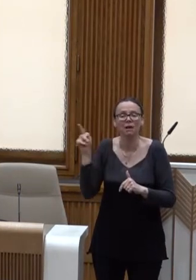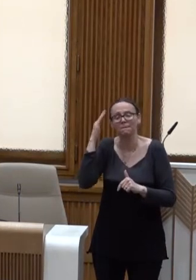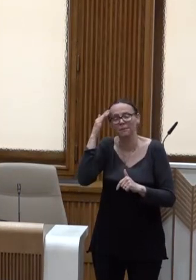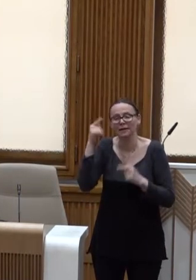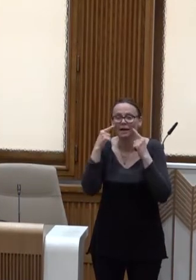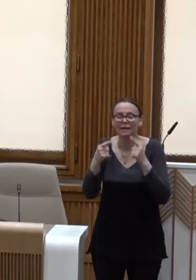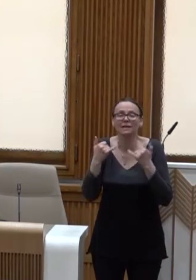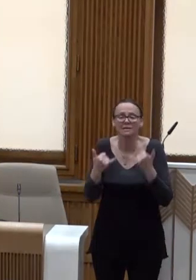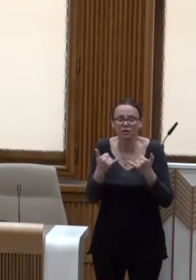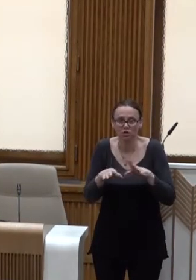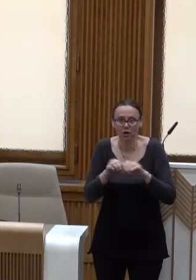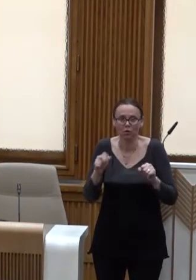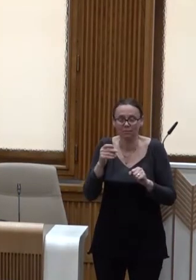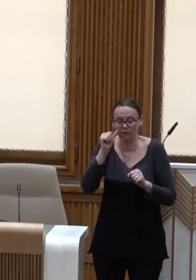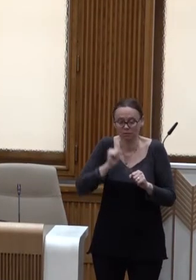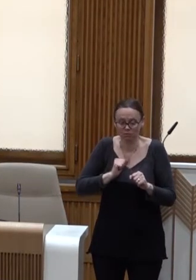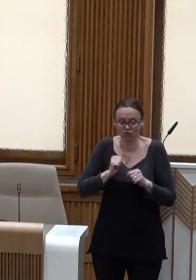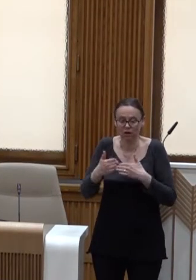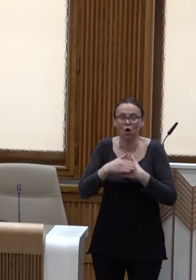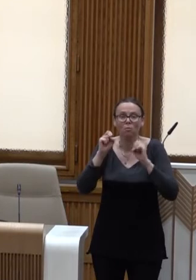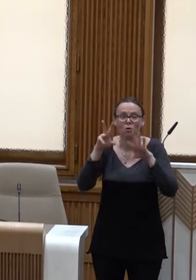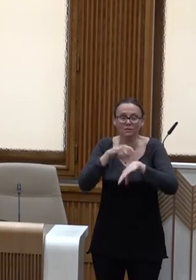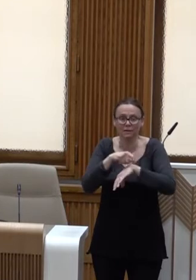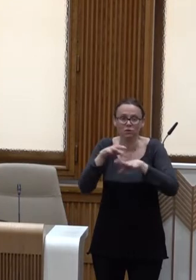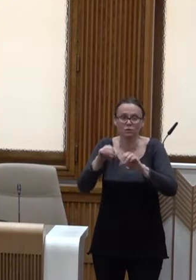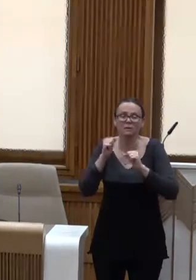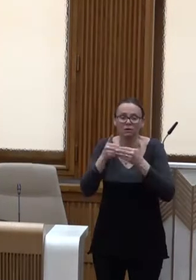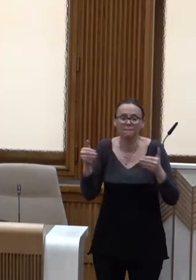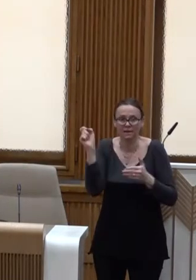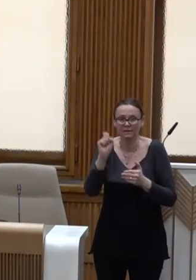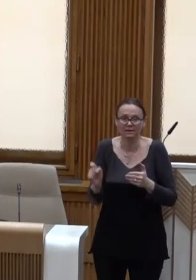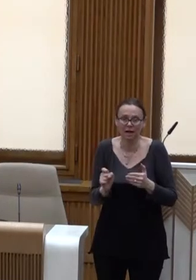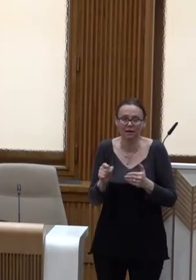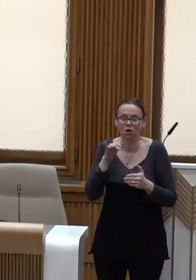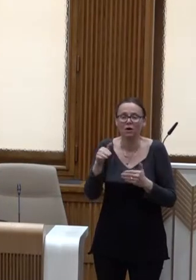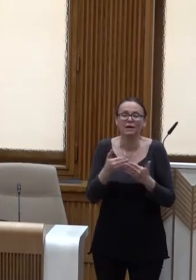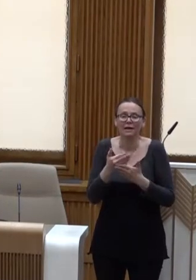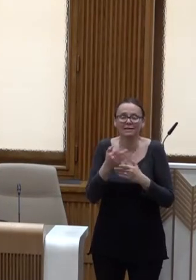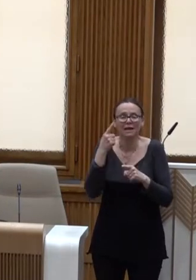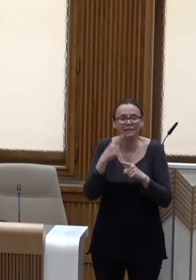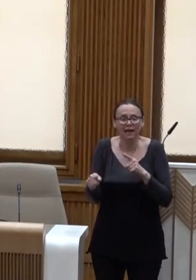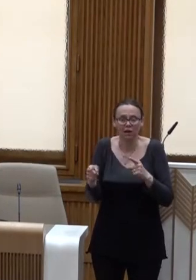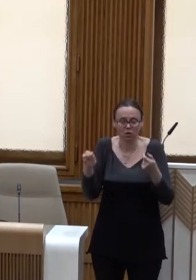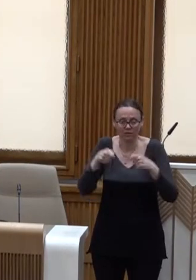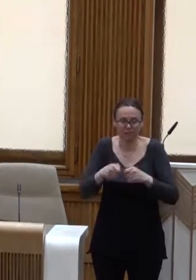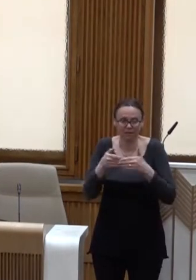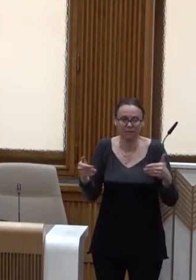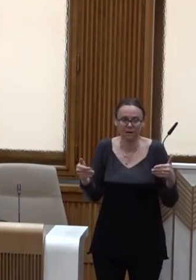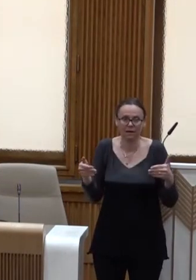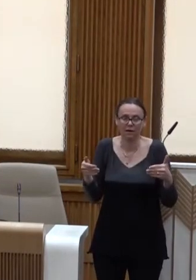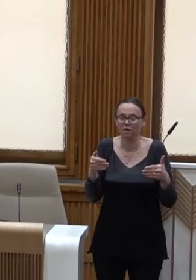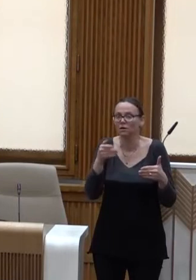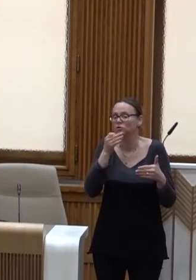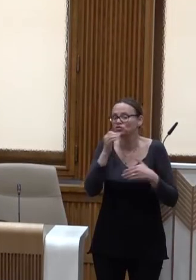glede zdajšnjega ukrepa, ki je bil včeraj ob 18. uri sprejet na meji z Italijo. Gre za delno zaprtje meje,